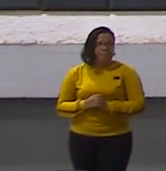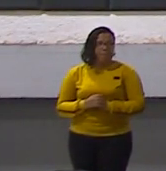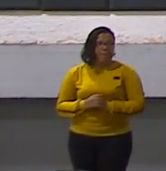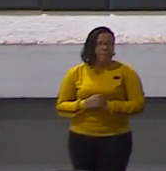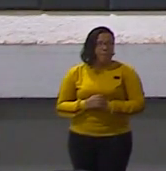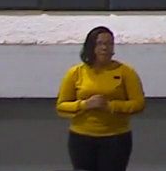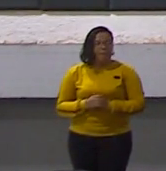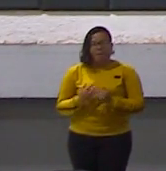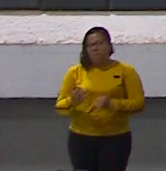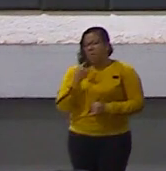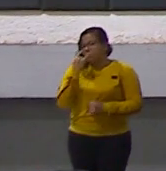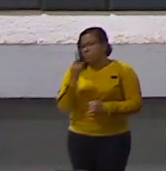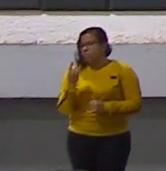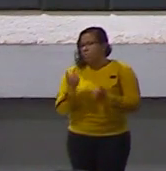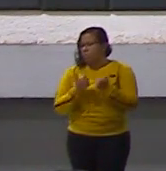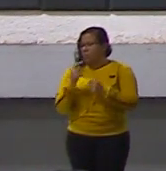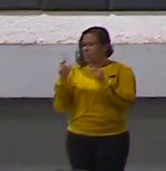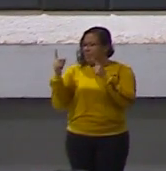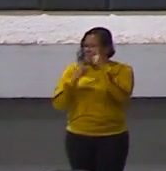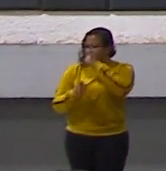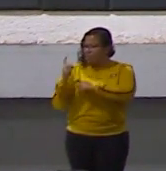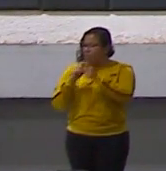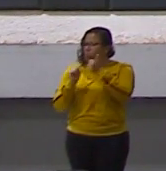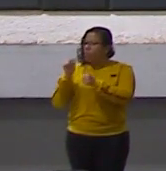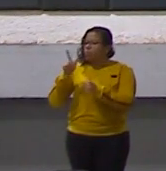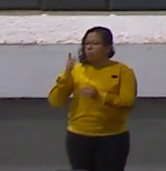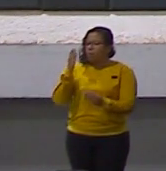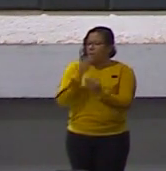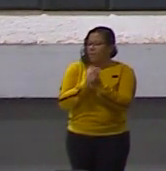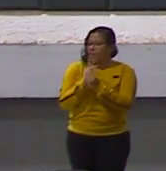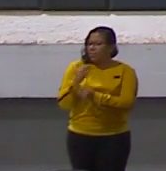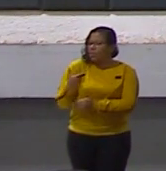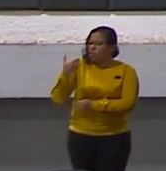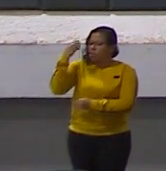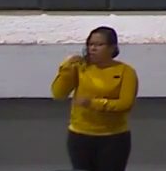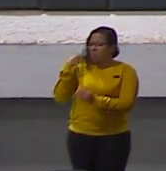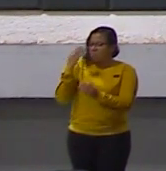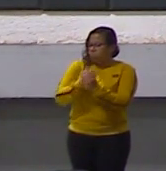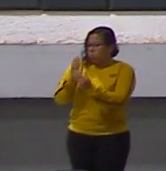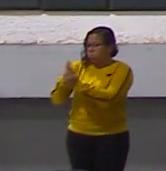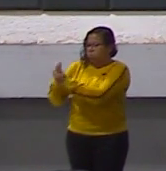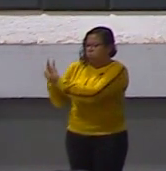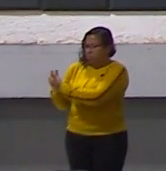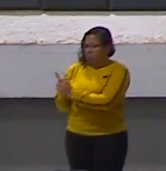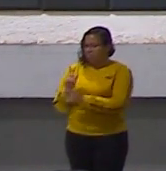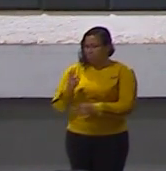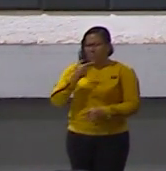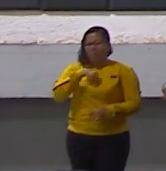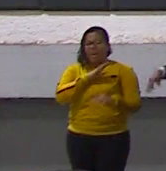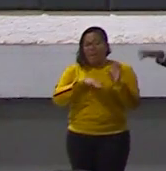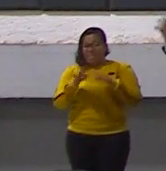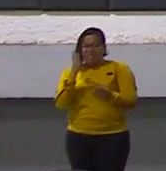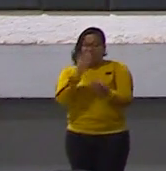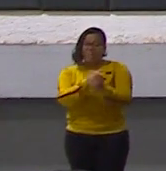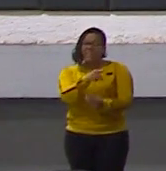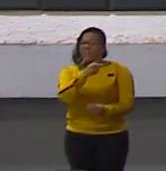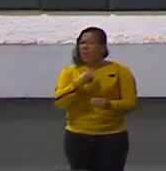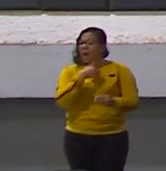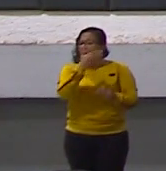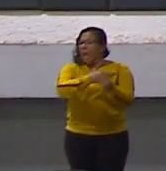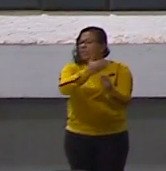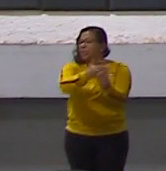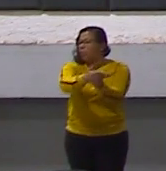y reflexionar y es el tema de los archivos históricos aquí a veces se mira con un desprecio nace del archivo